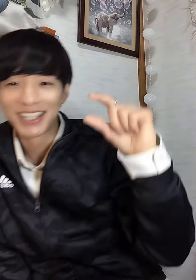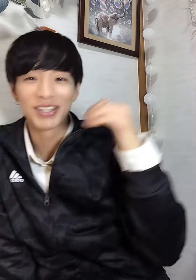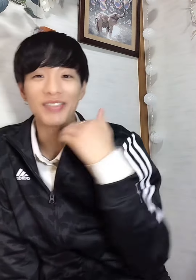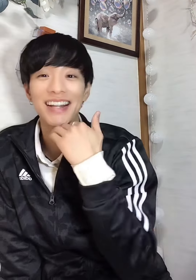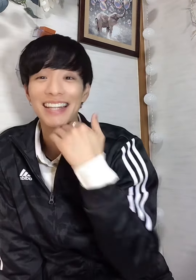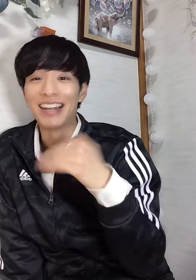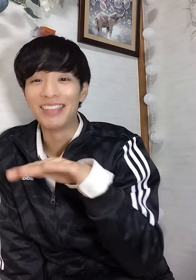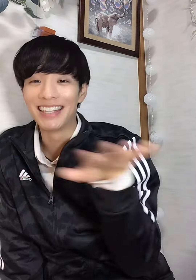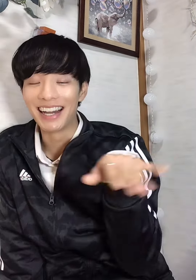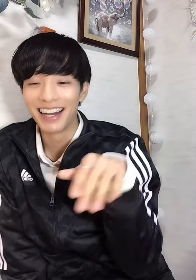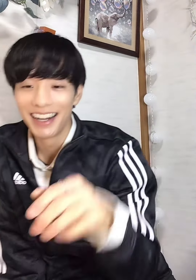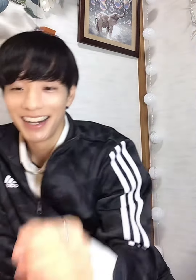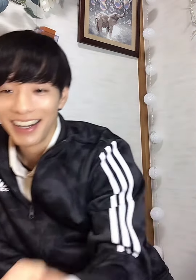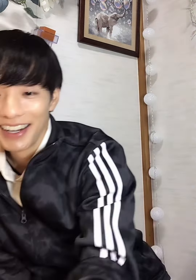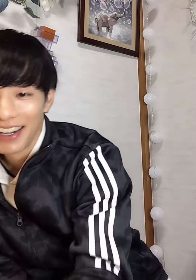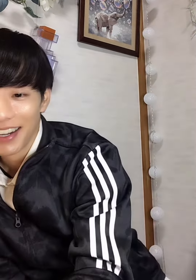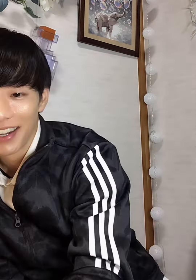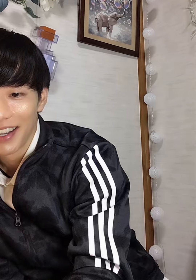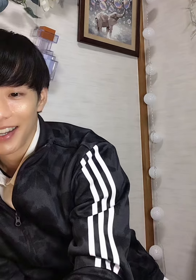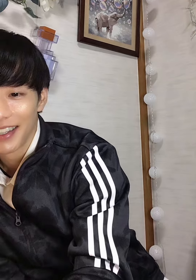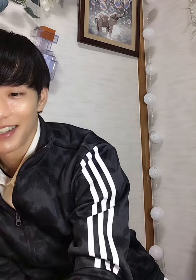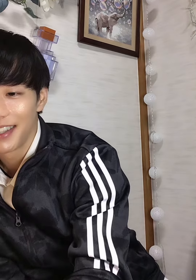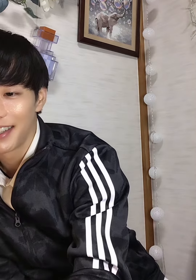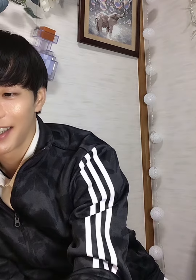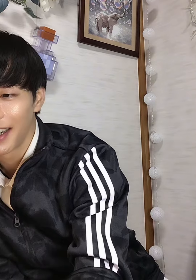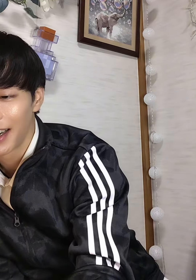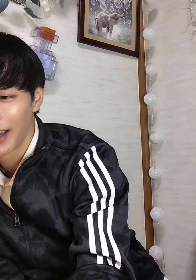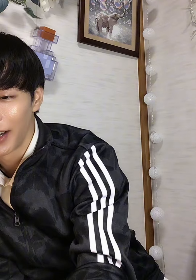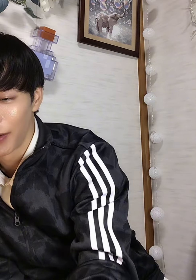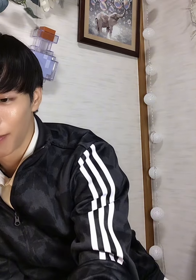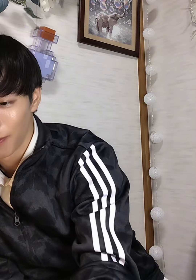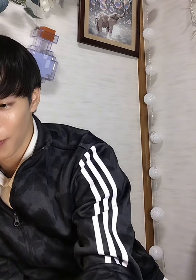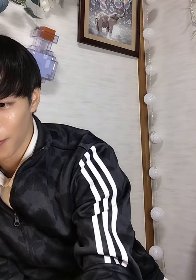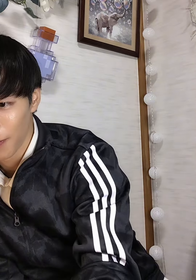ちょっと待ってて、みんな。申請がね。